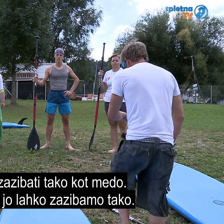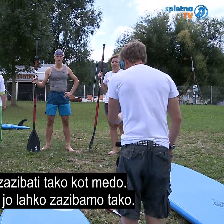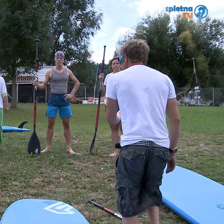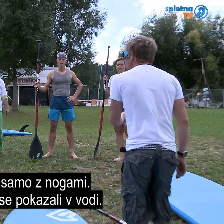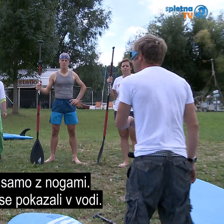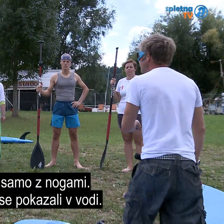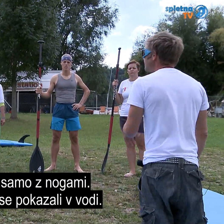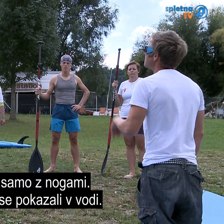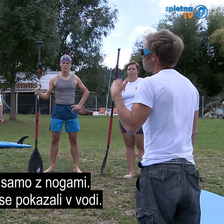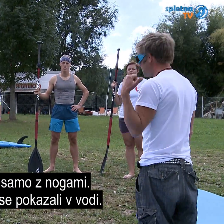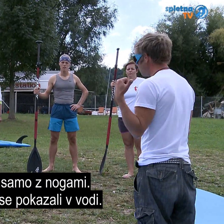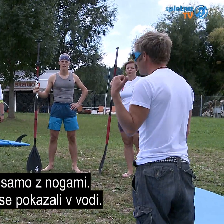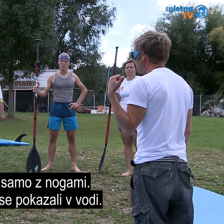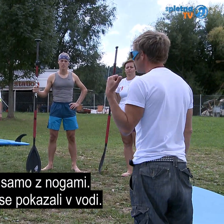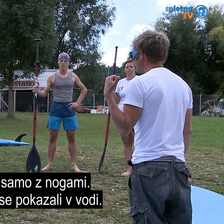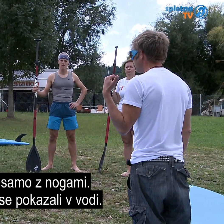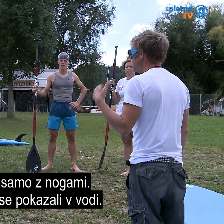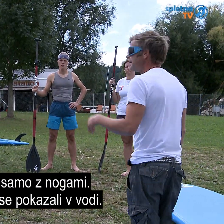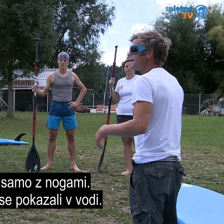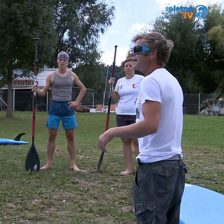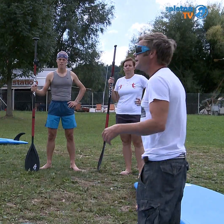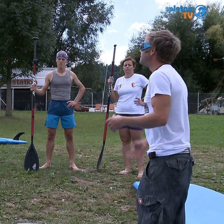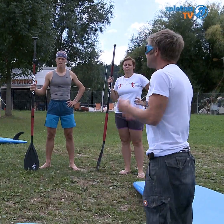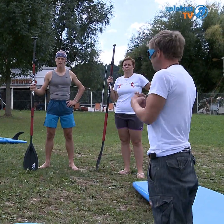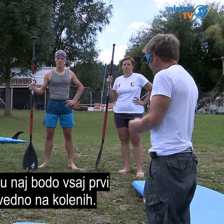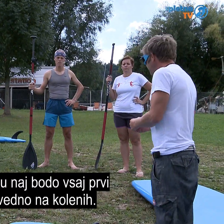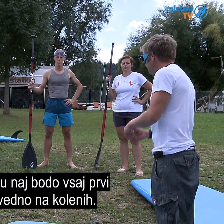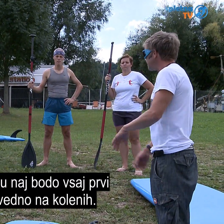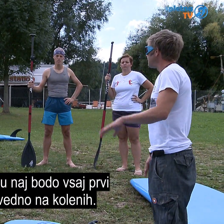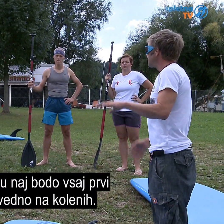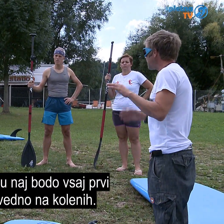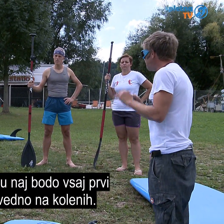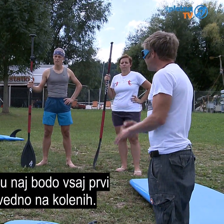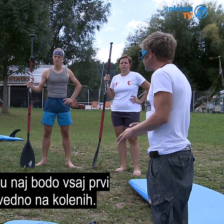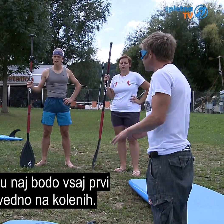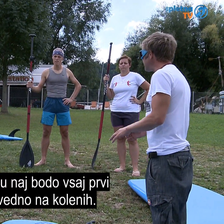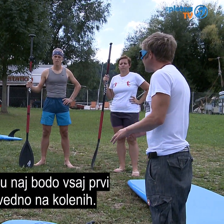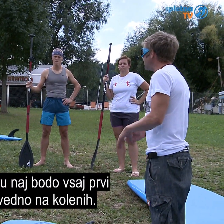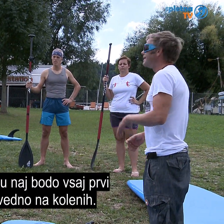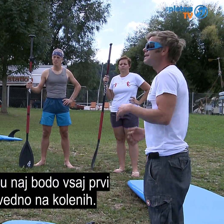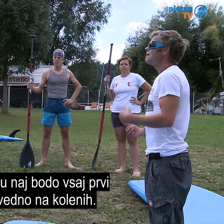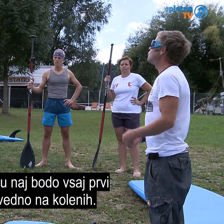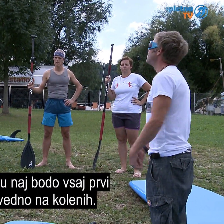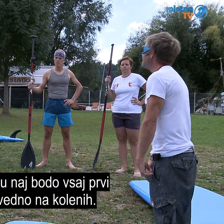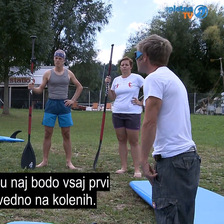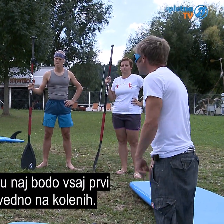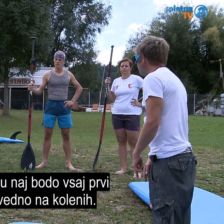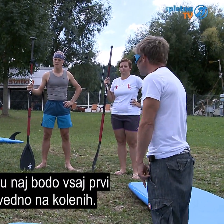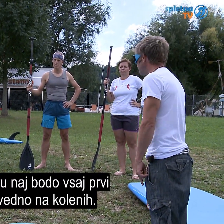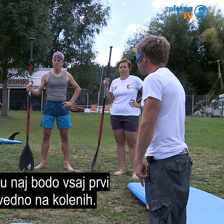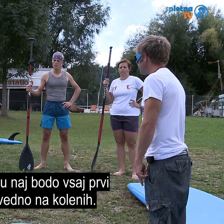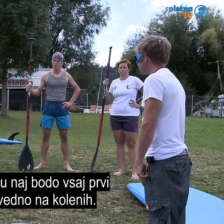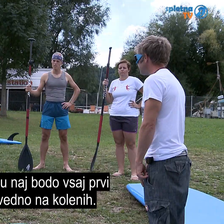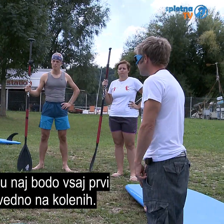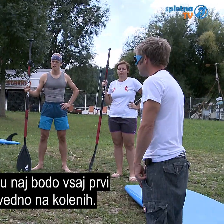pravi, samo z nogami. Bomo vse to pokazali noter. In na začetkih, vsaj prvi zaveslaji, naj bodo vedno na